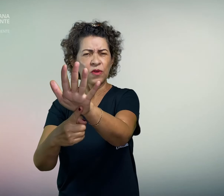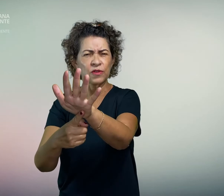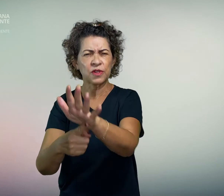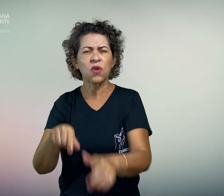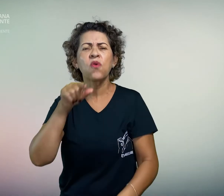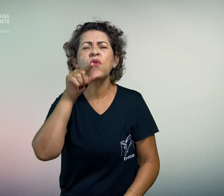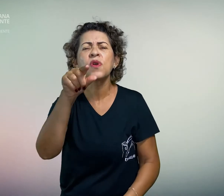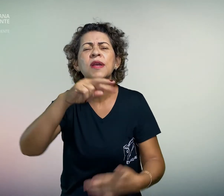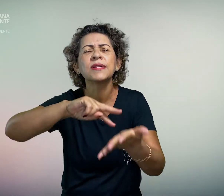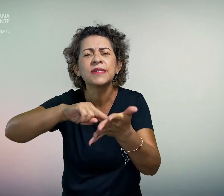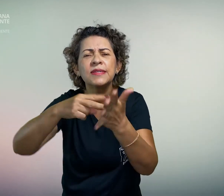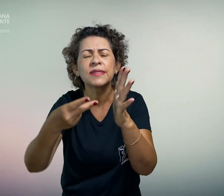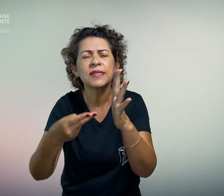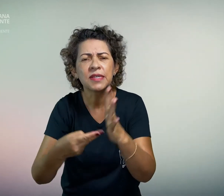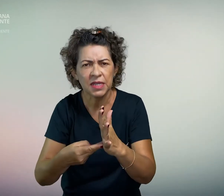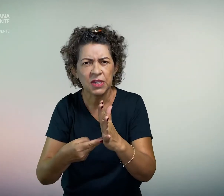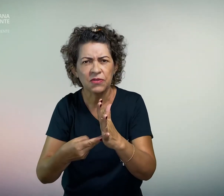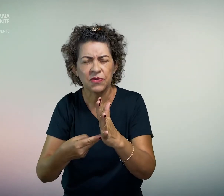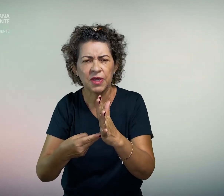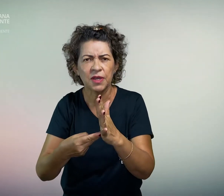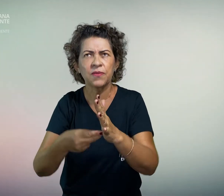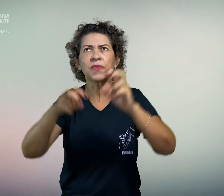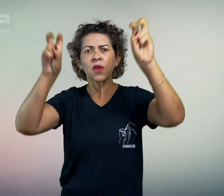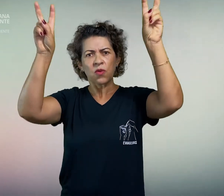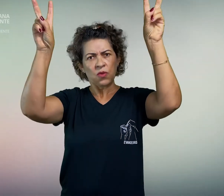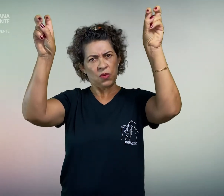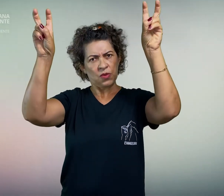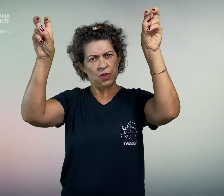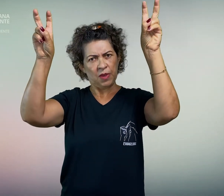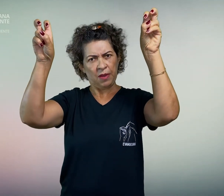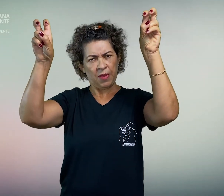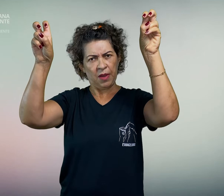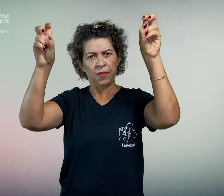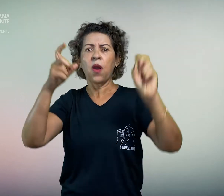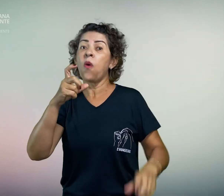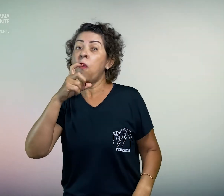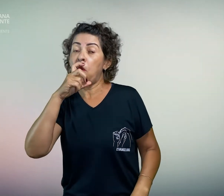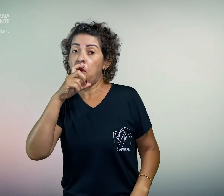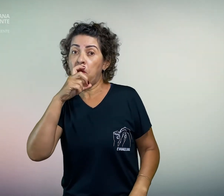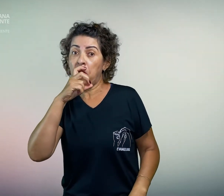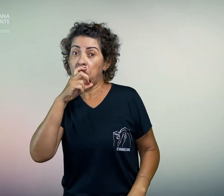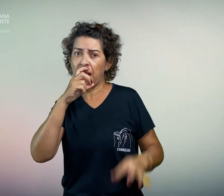que é que vocês querem dizer quando citam este provérbio sobre